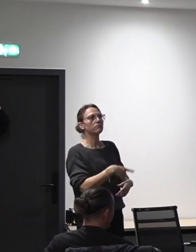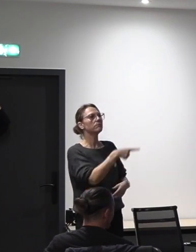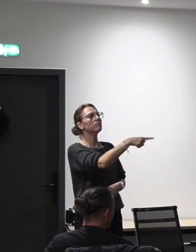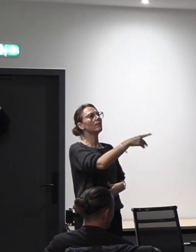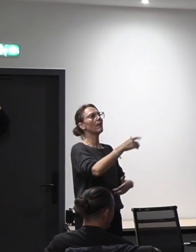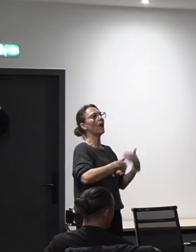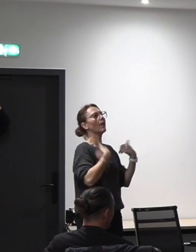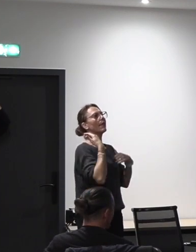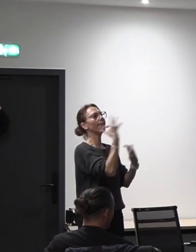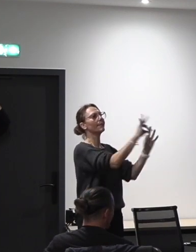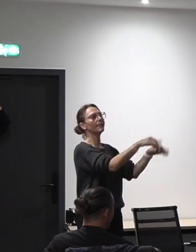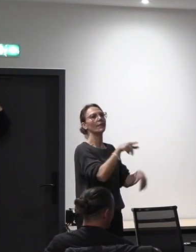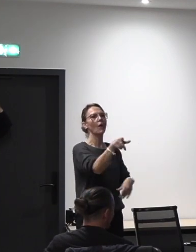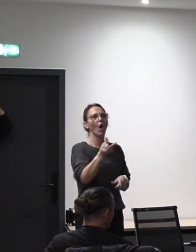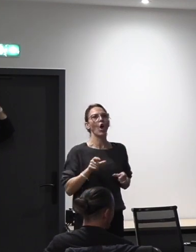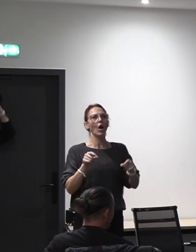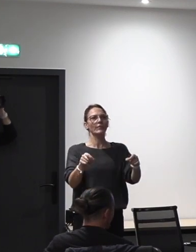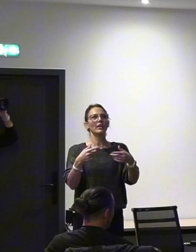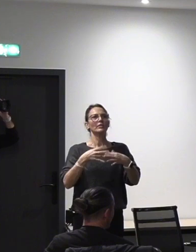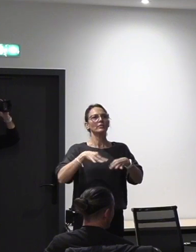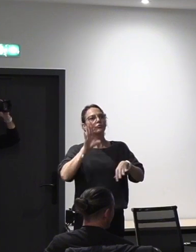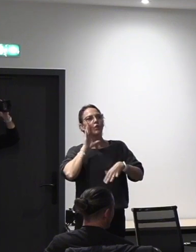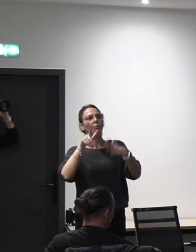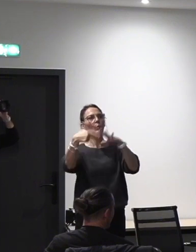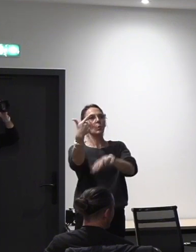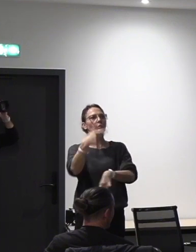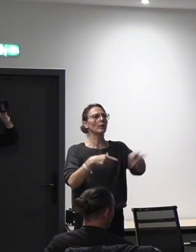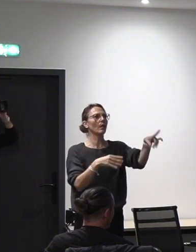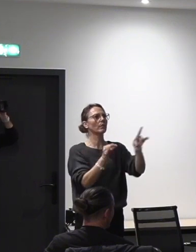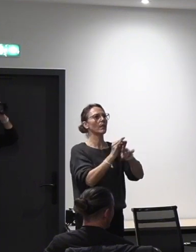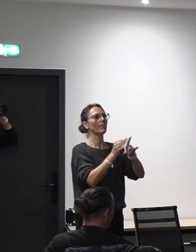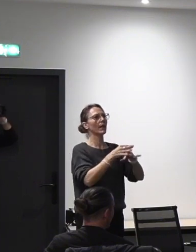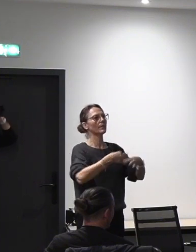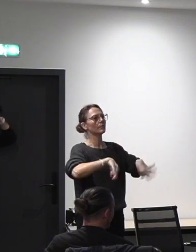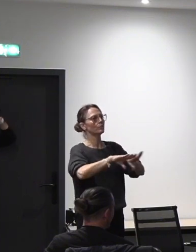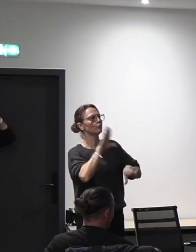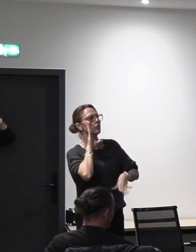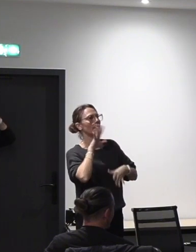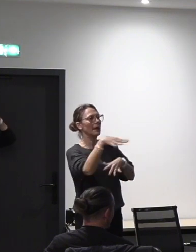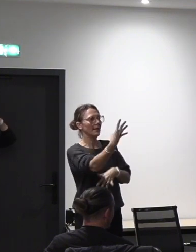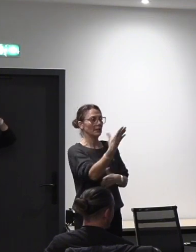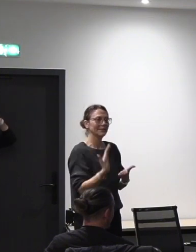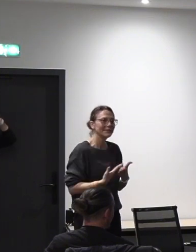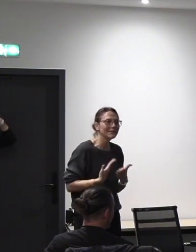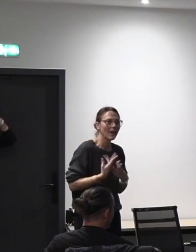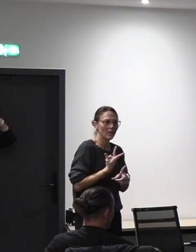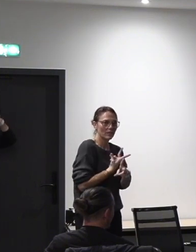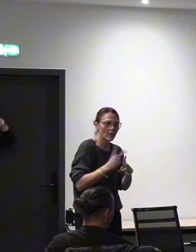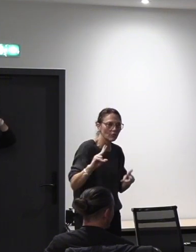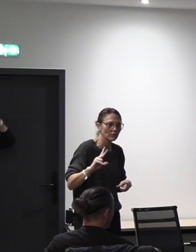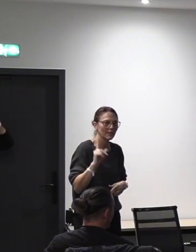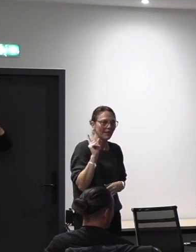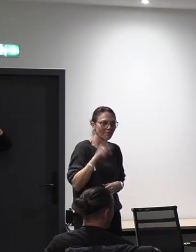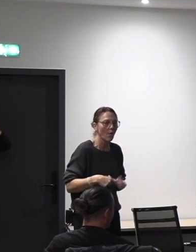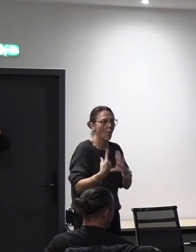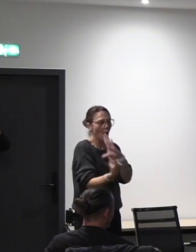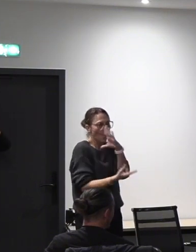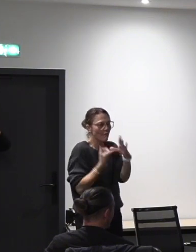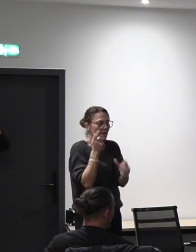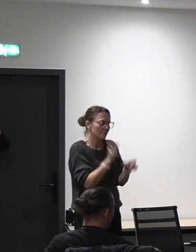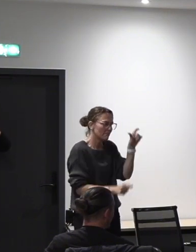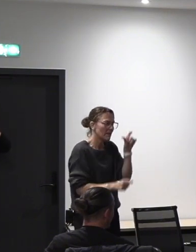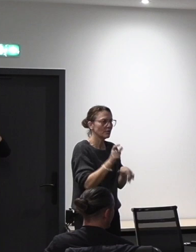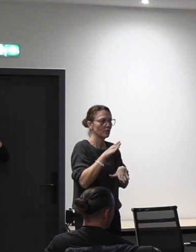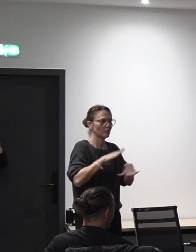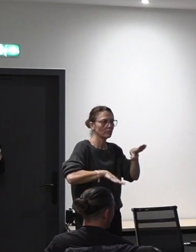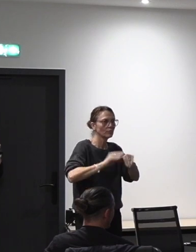c'est le cancéreux du 12, lui c'est le diabétique du 14. Et c'est ça le plus grand danger. pour lequel il faut resensibiliser les soignants. Je